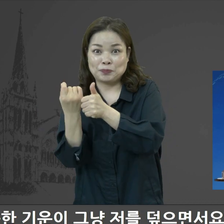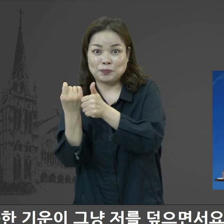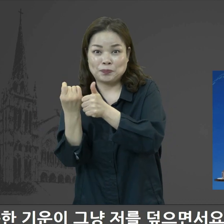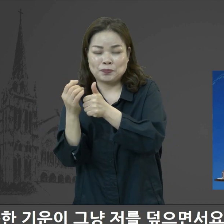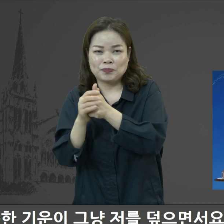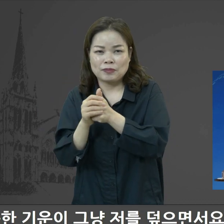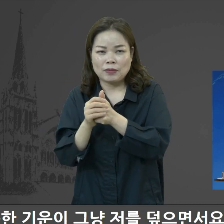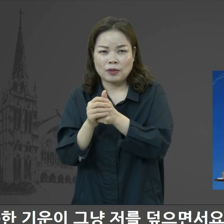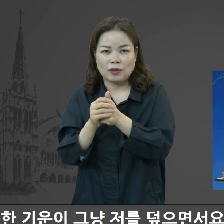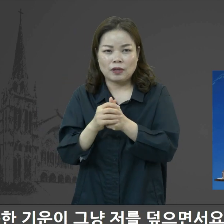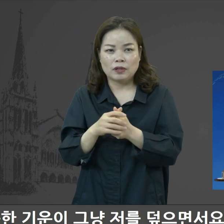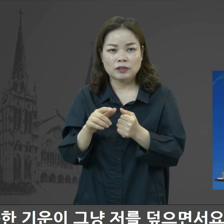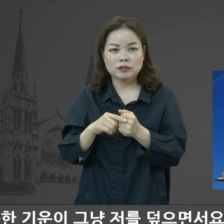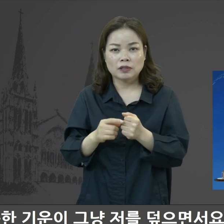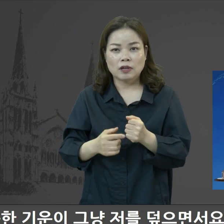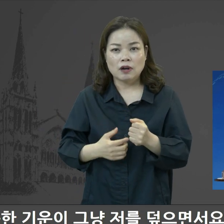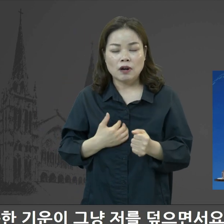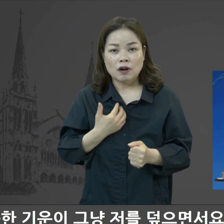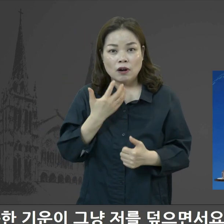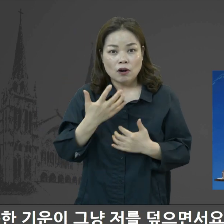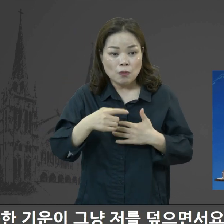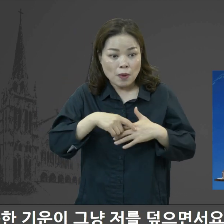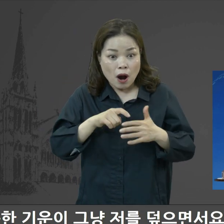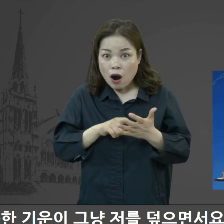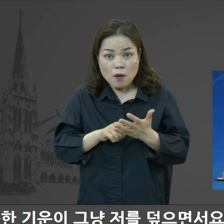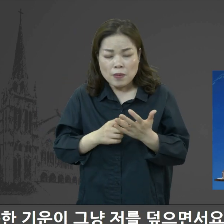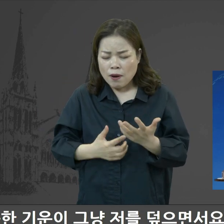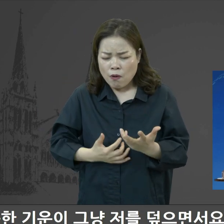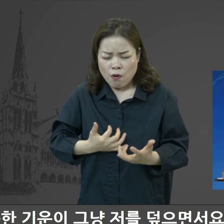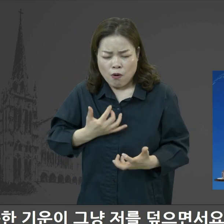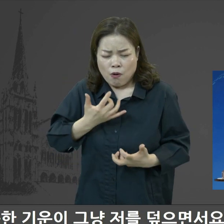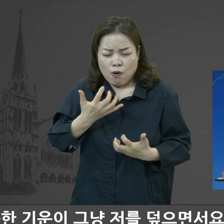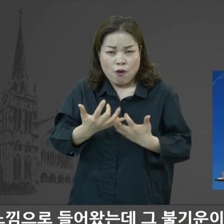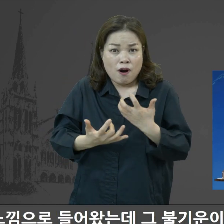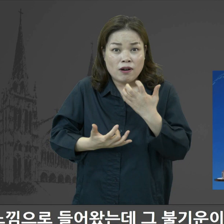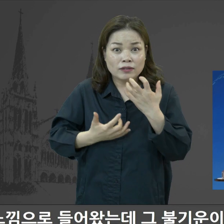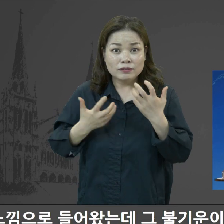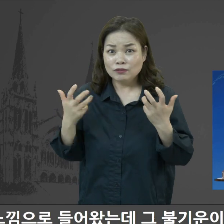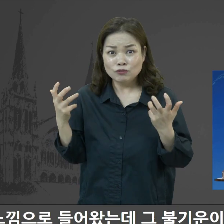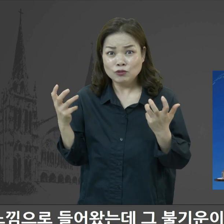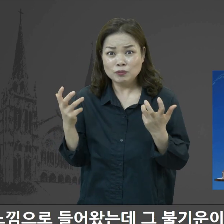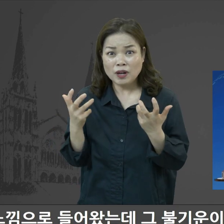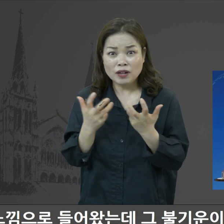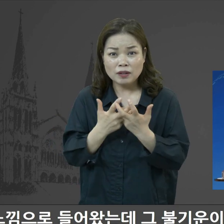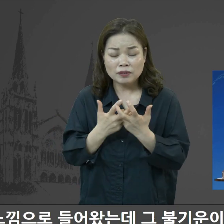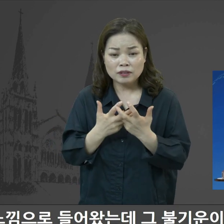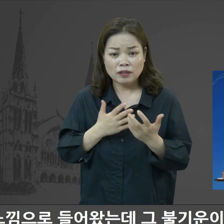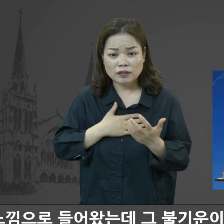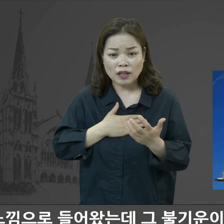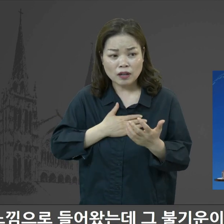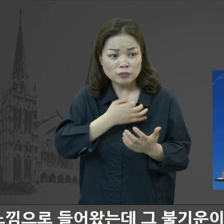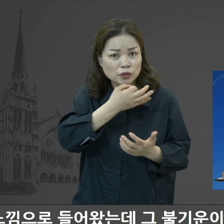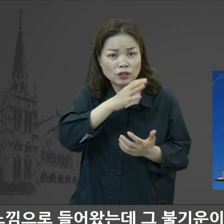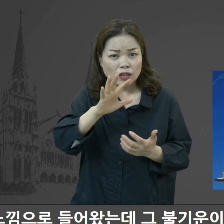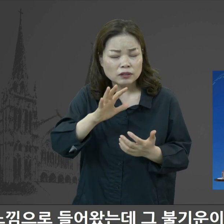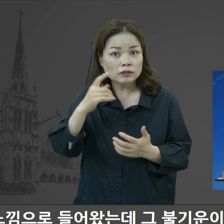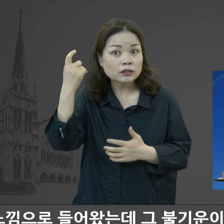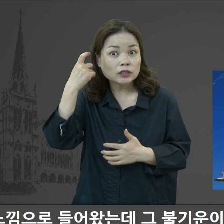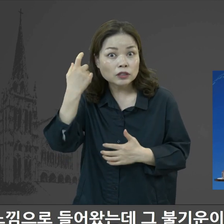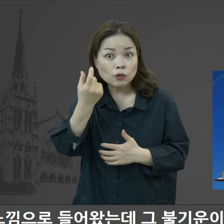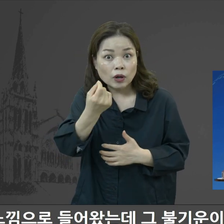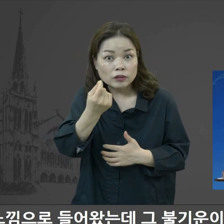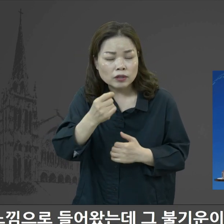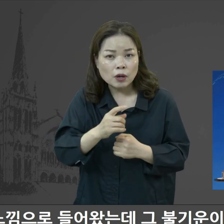확 들어오는데 그 불기운이 제 속에까지 확 들어오면서 이 안에서 제 음성 아닌 어떤 음성이 확 들리는